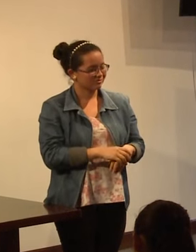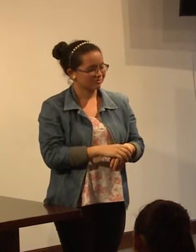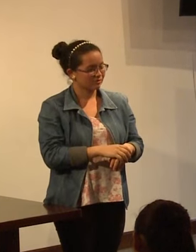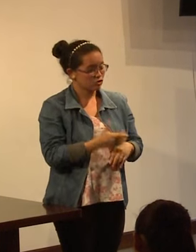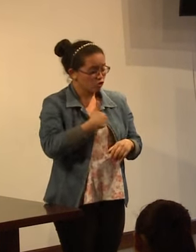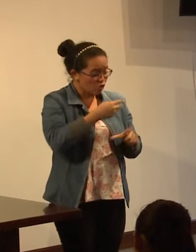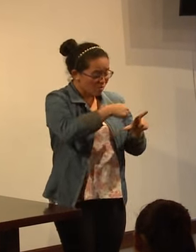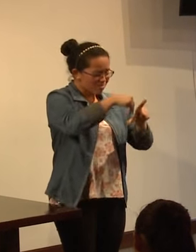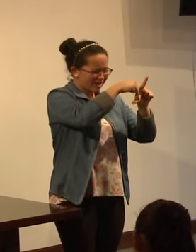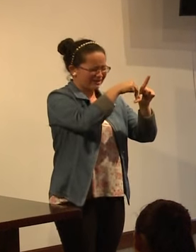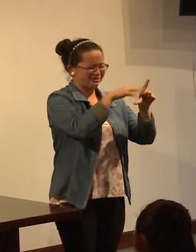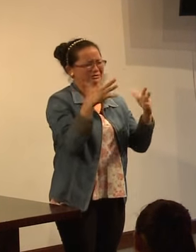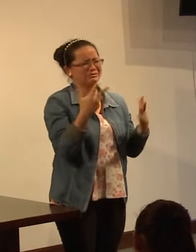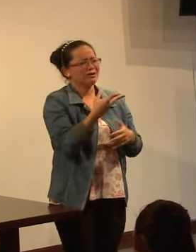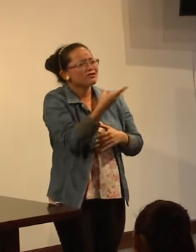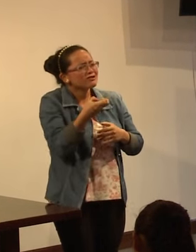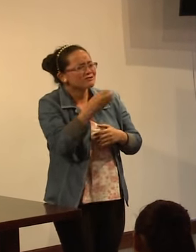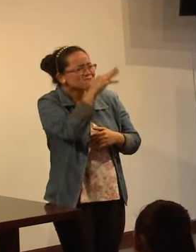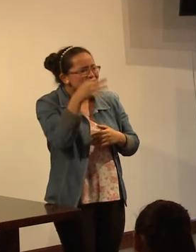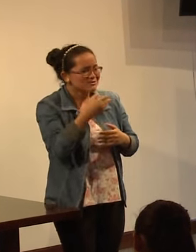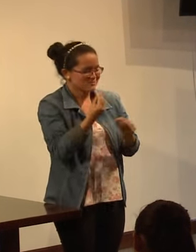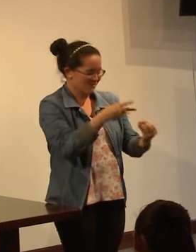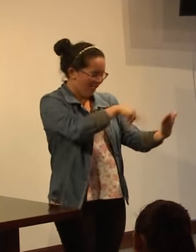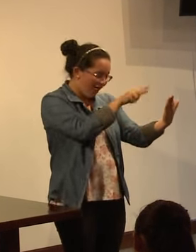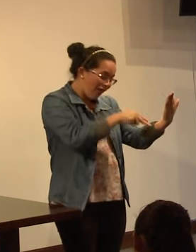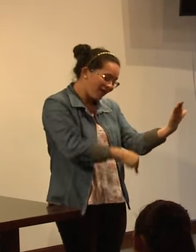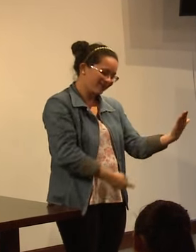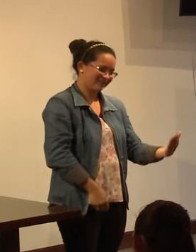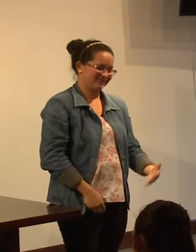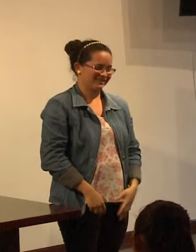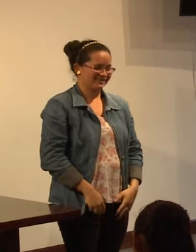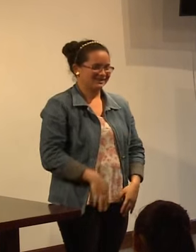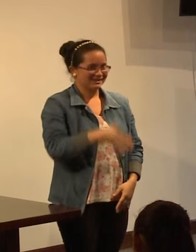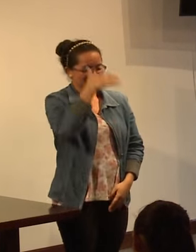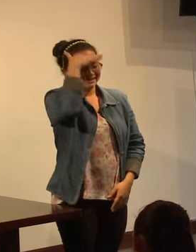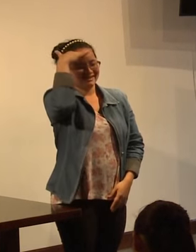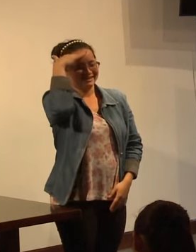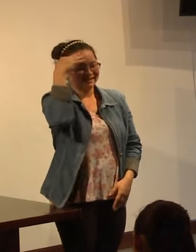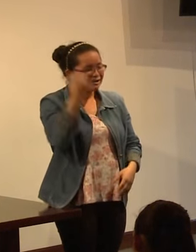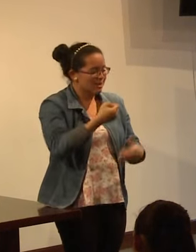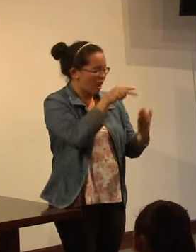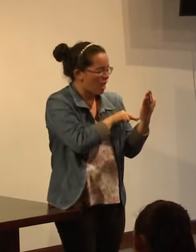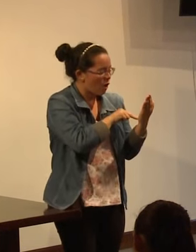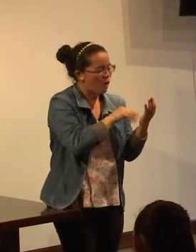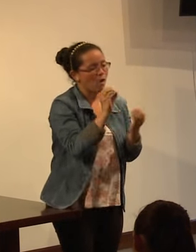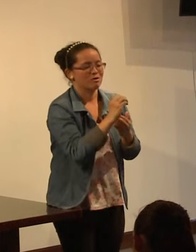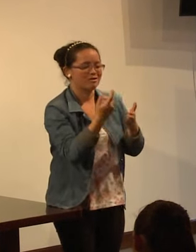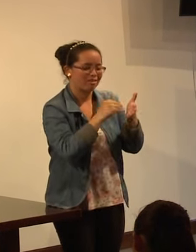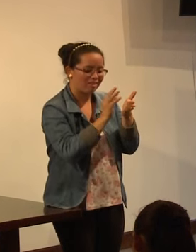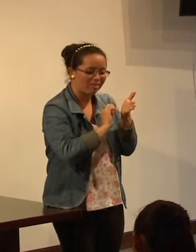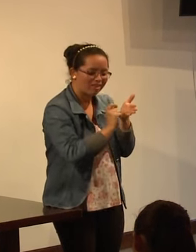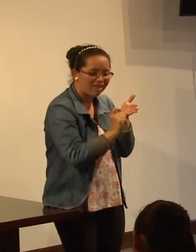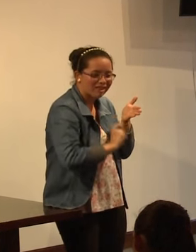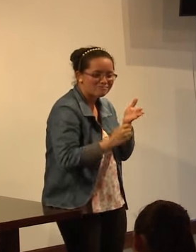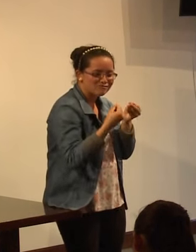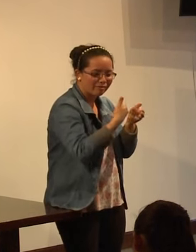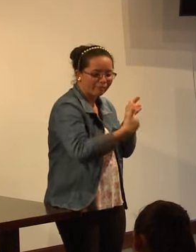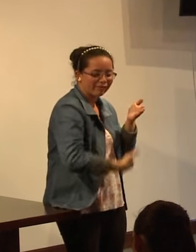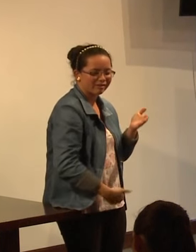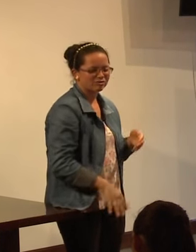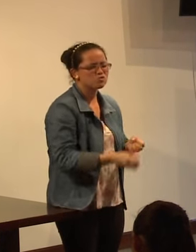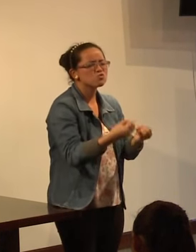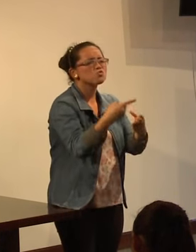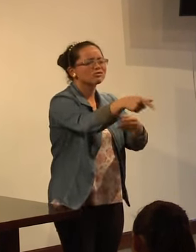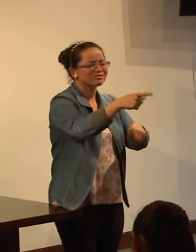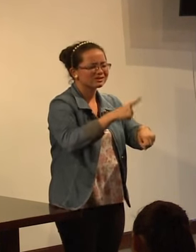una maestría y me tienen como el 200% leyendo. ¿Sí? Es una locura. Y el que no es leyendo es escribiendo. O sea, ¿sí? Es todo el rato ahí. ¿Cuánto tiempo se han